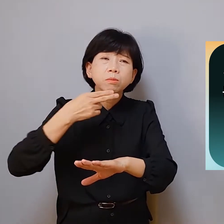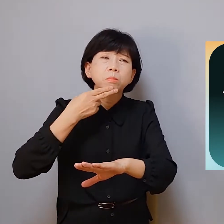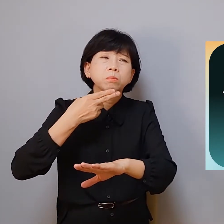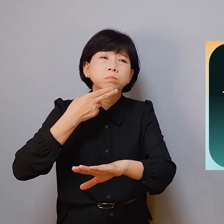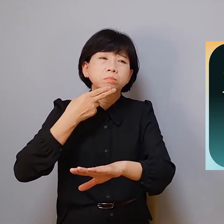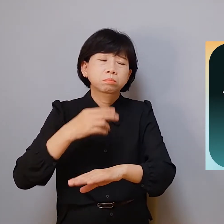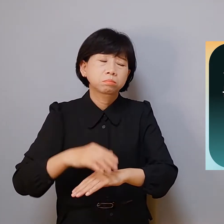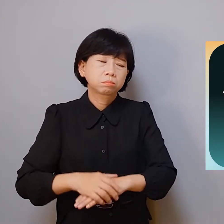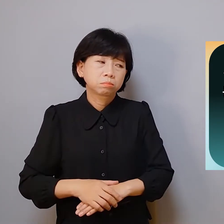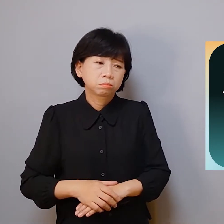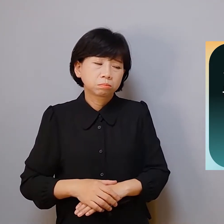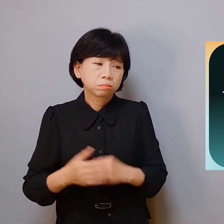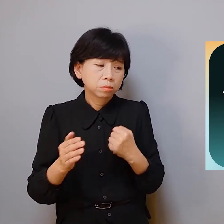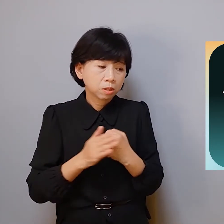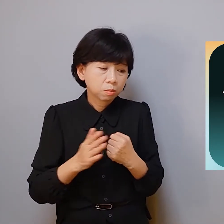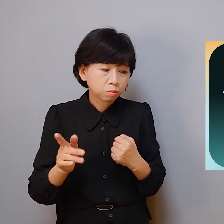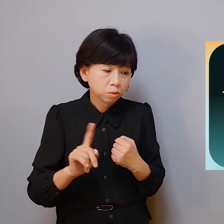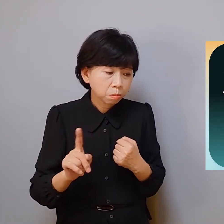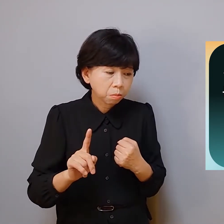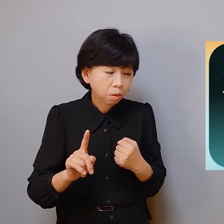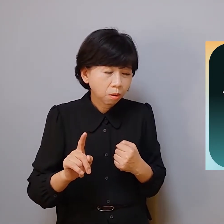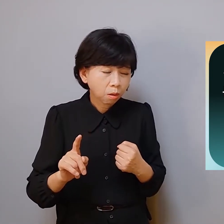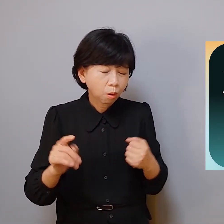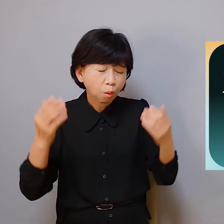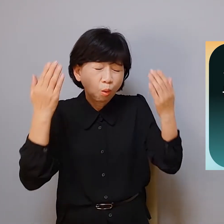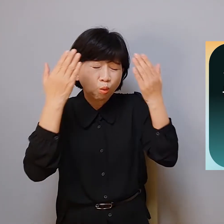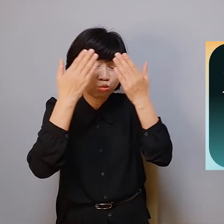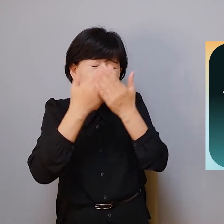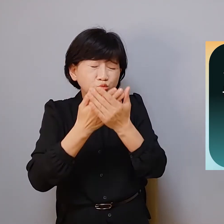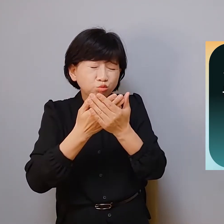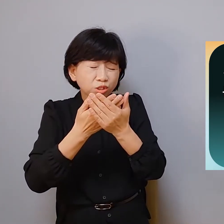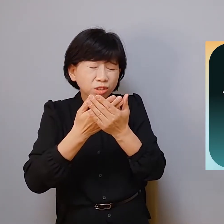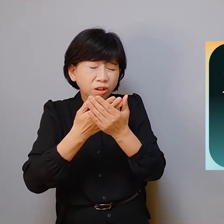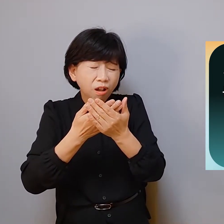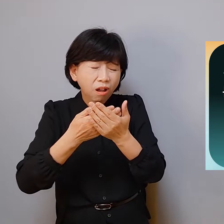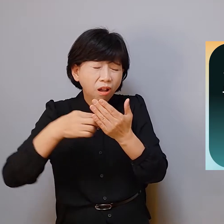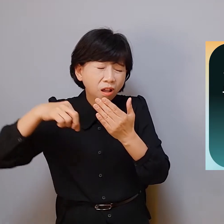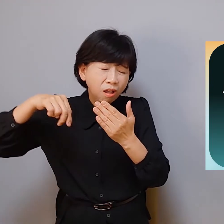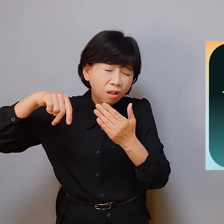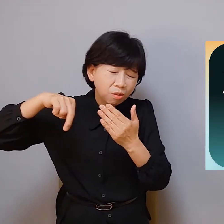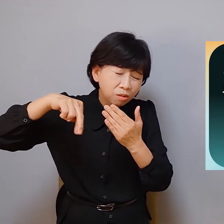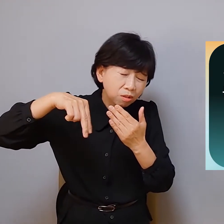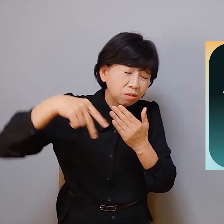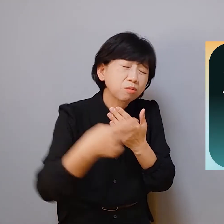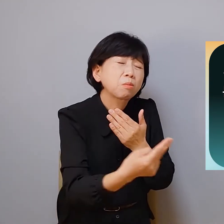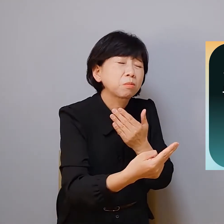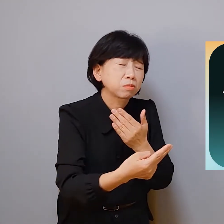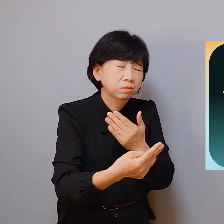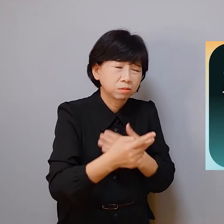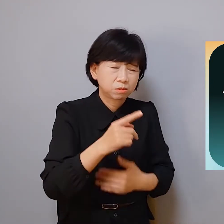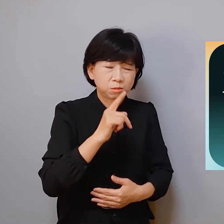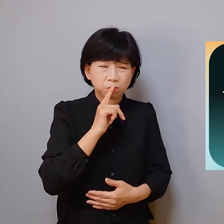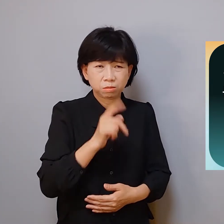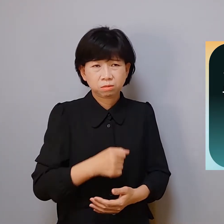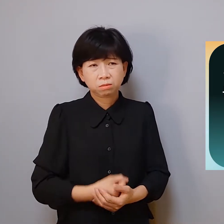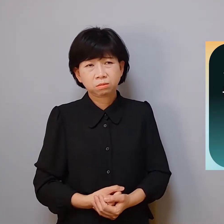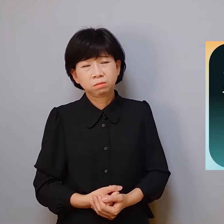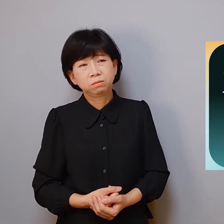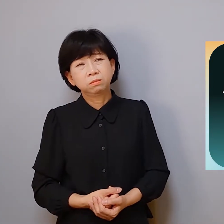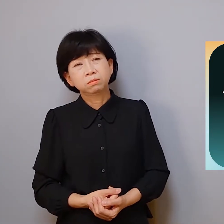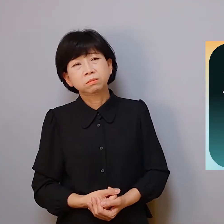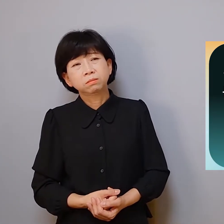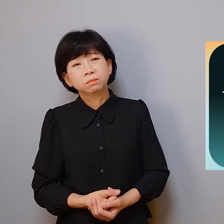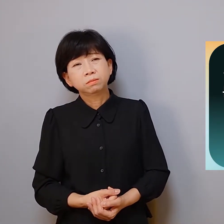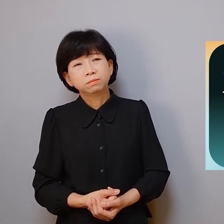다니니까 캄캄하잖아요. 그래서 실족한다, 뭔가에 걸려 넘어질 수 있다